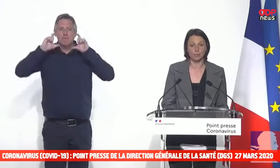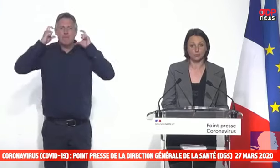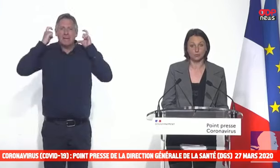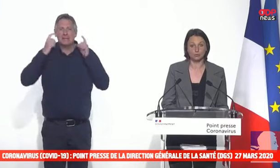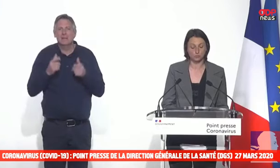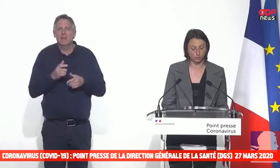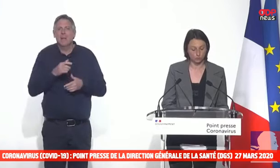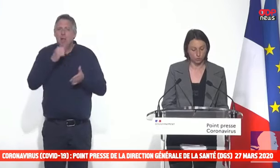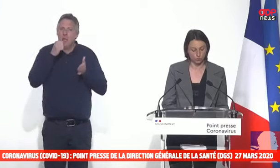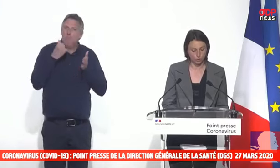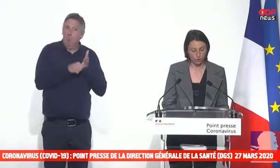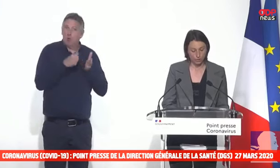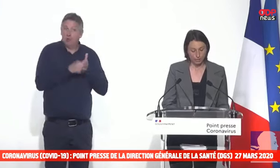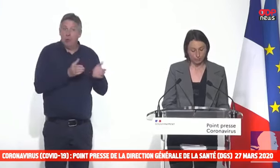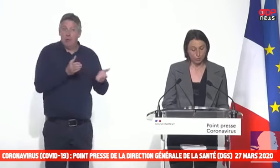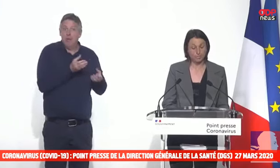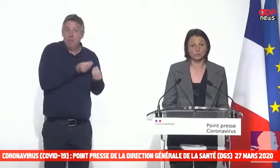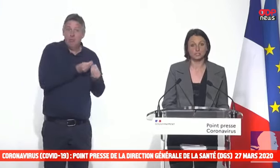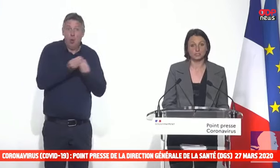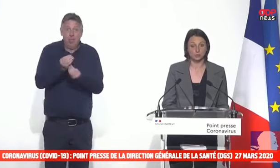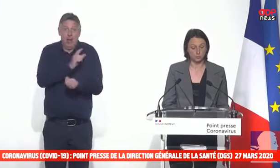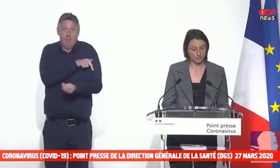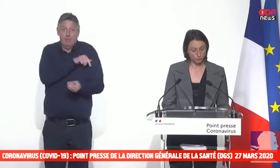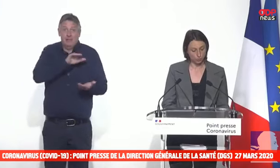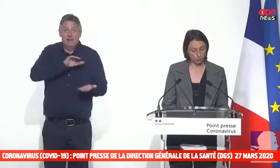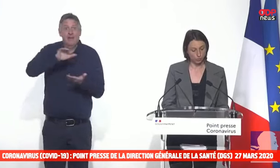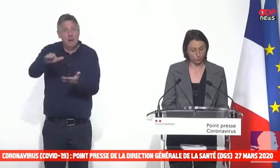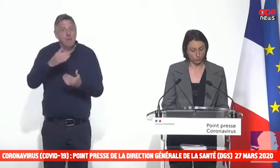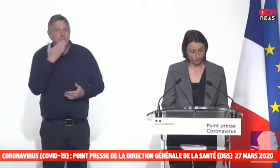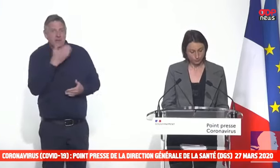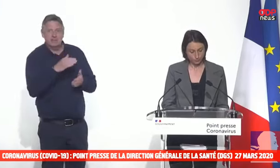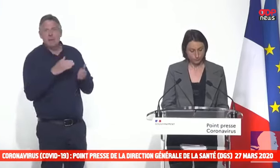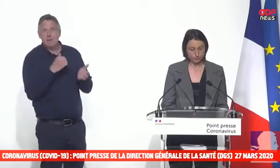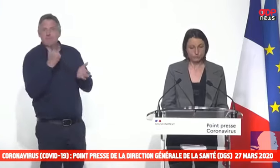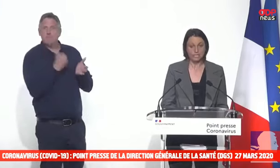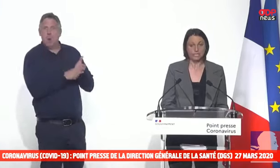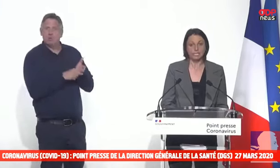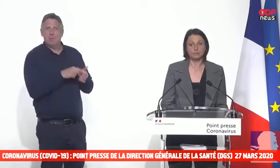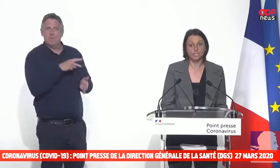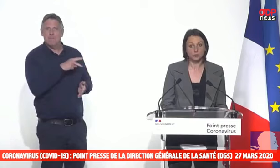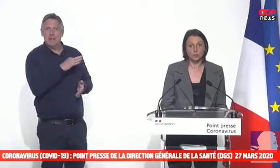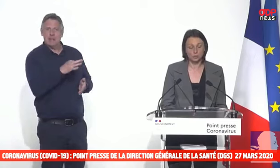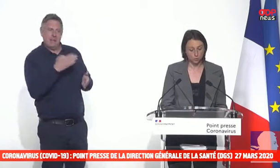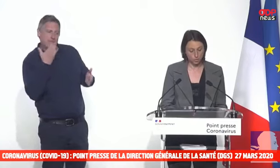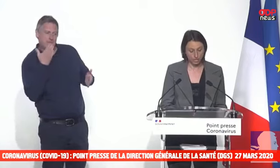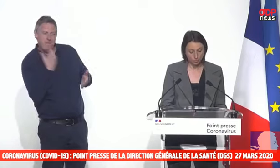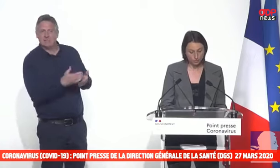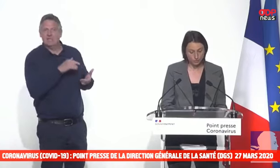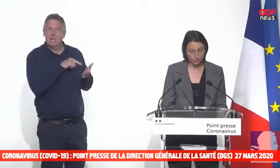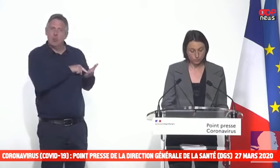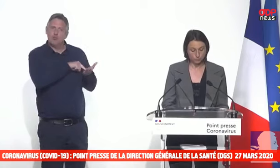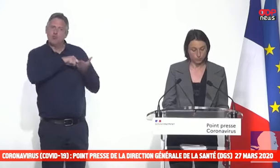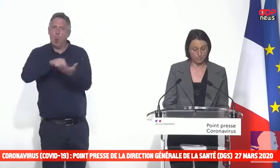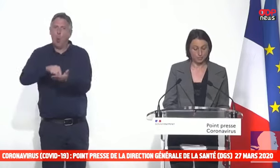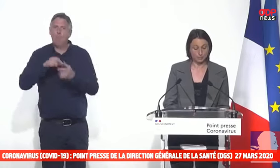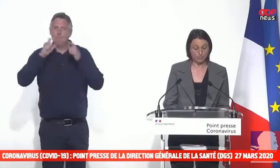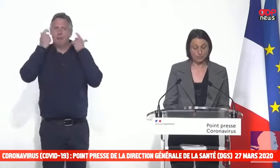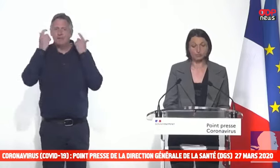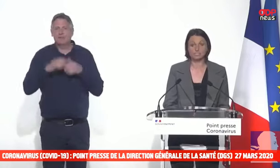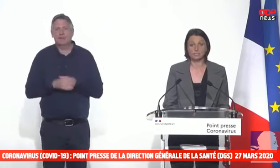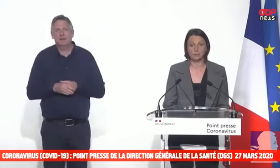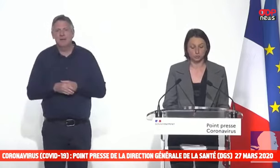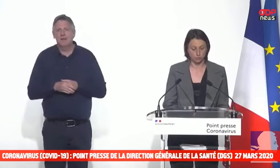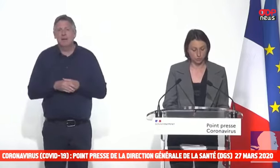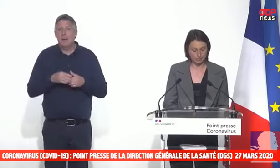par La Poste aux forces de l'ordre, et nous remercions cette entreprise pour ce don. Il faut bien comprendre que chaque profession, dans cette